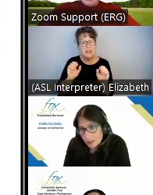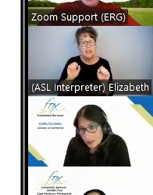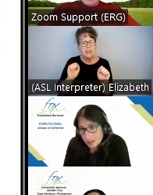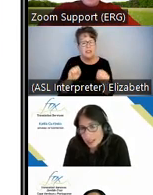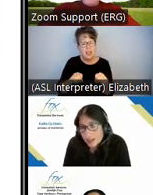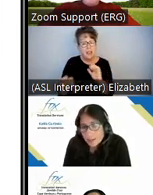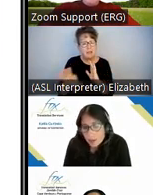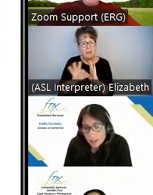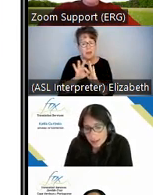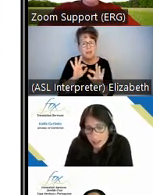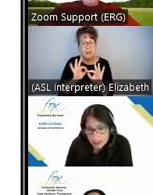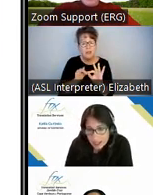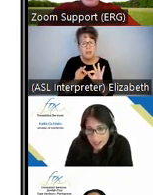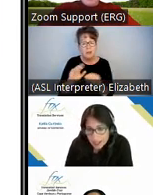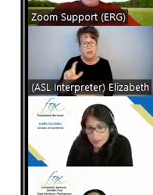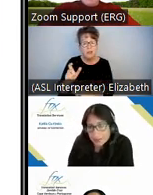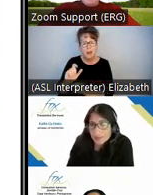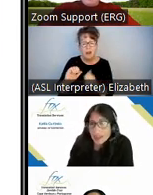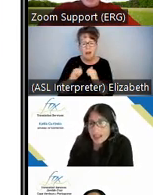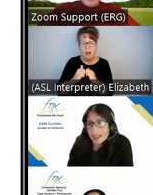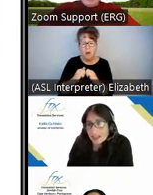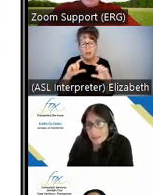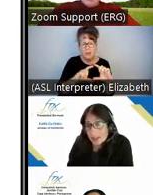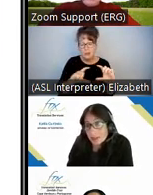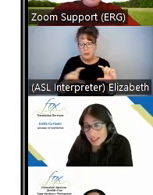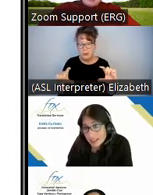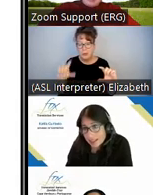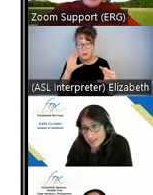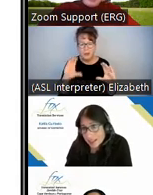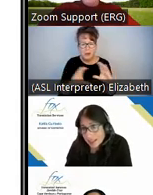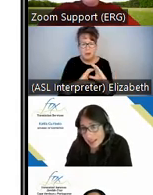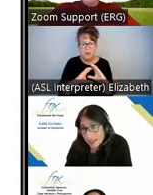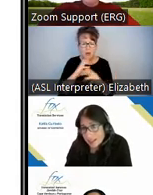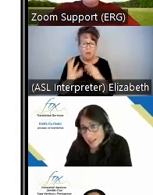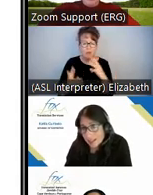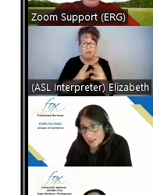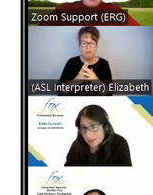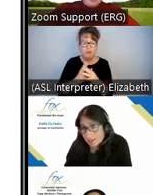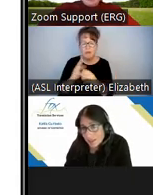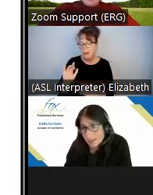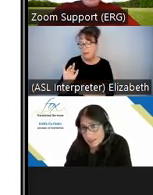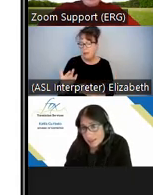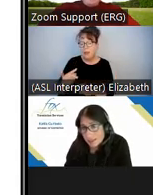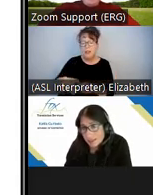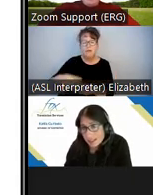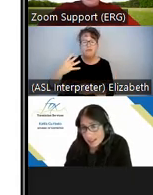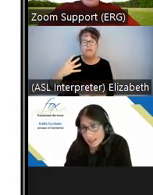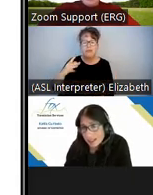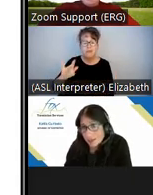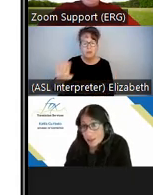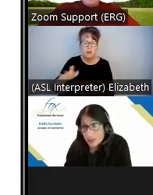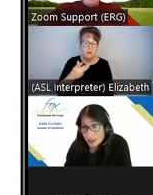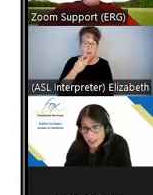zoom deben poder utilizar eh poder utilizar el la